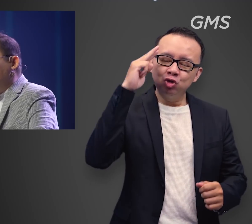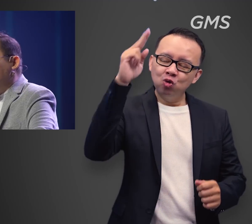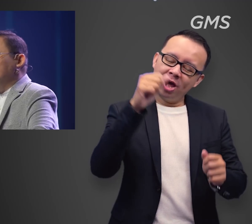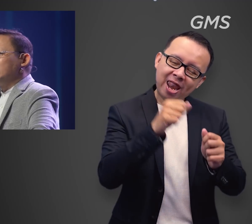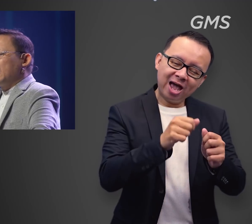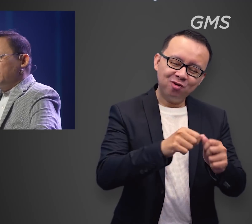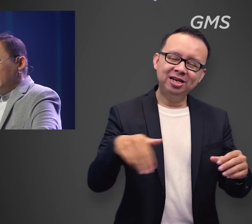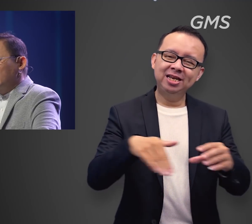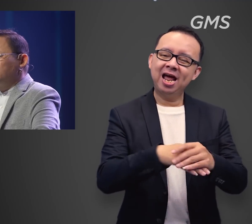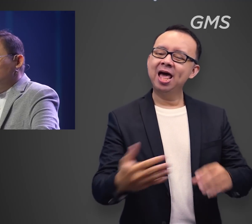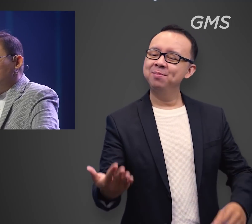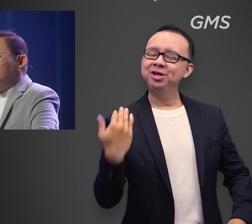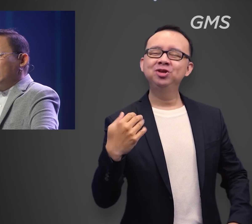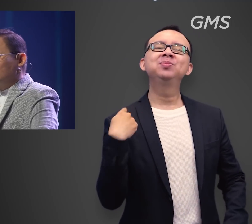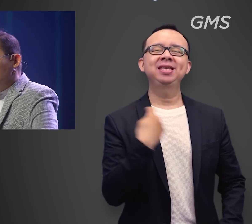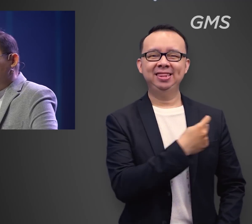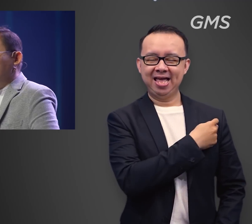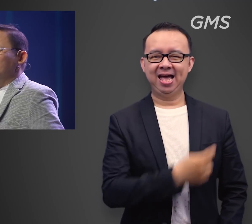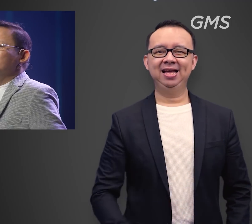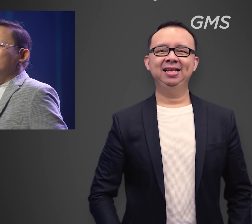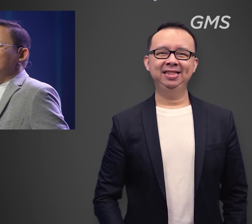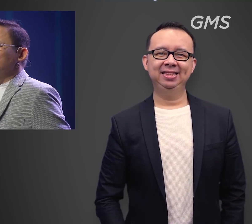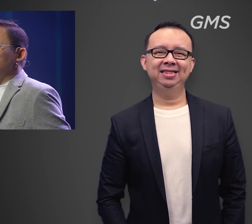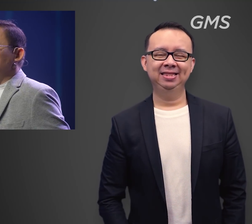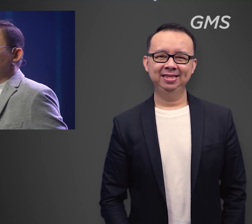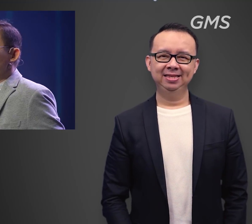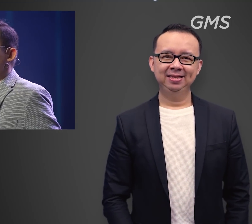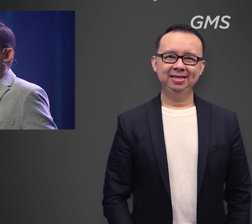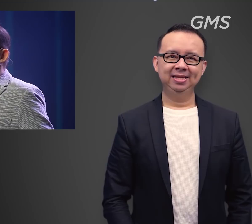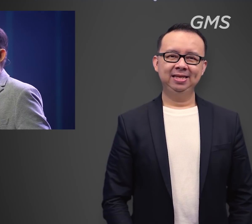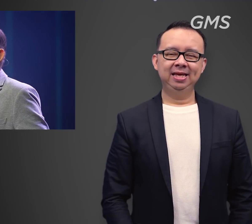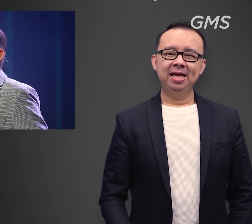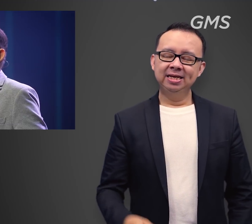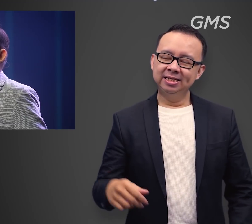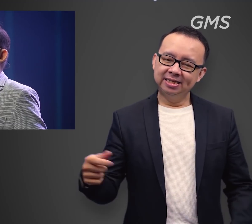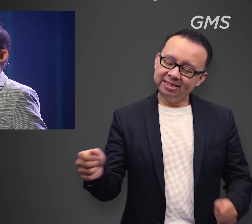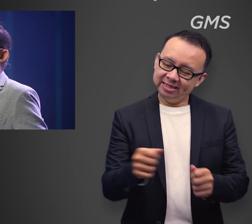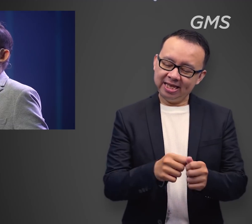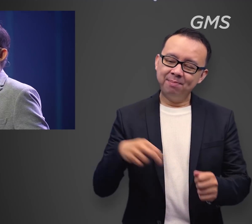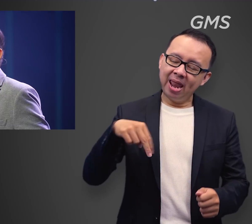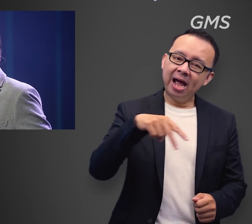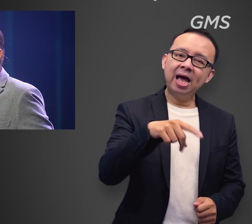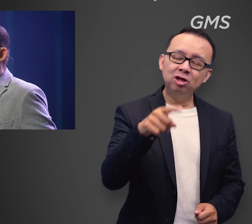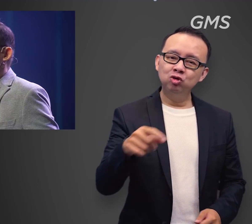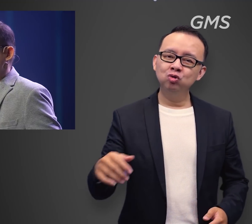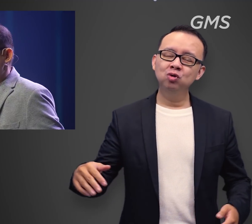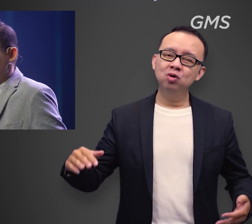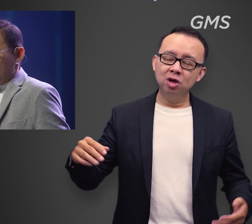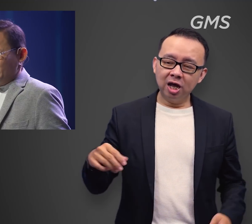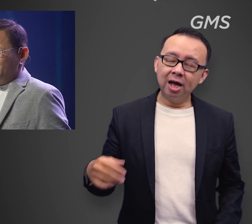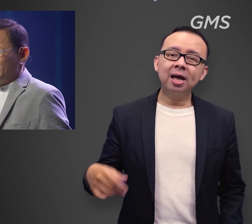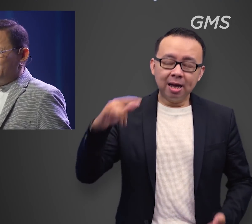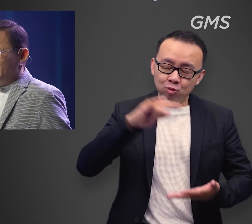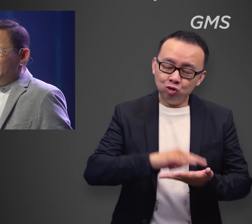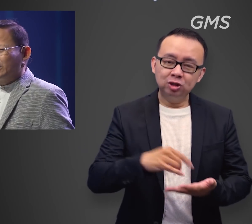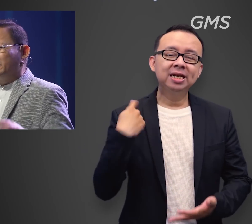demi langkah apa yang kita putuskan harusnya adalah sebuah keputusan untuk kita mengalami sebuah pertumbuhan secara